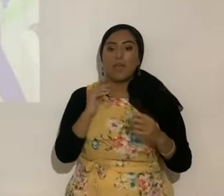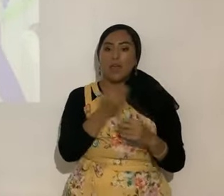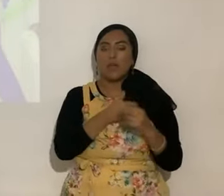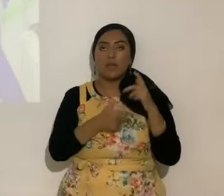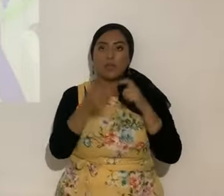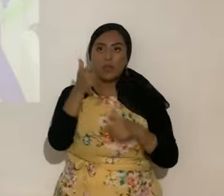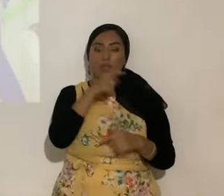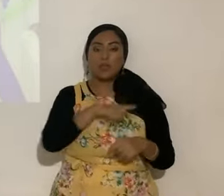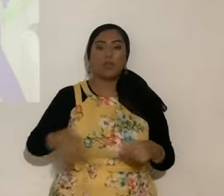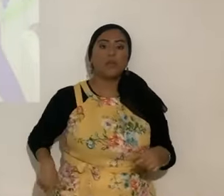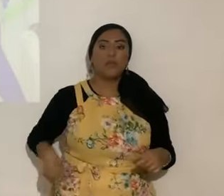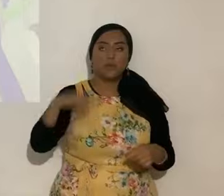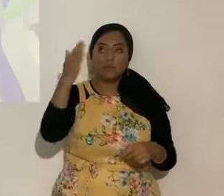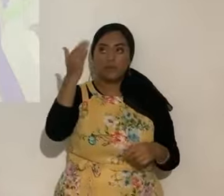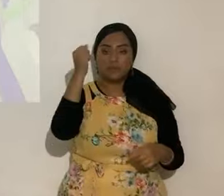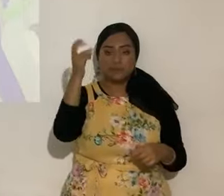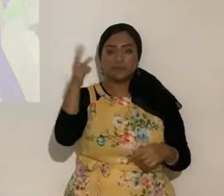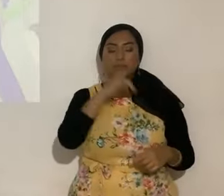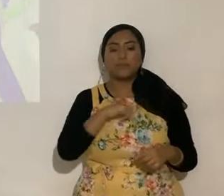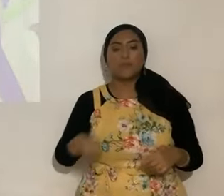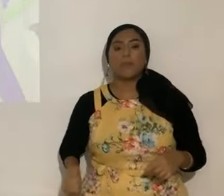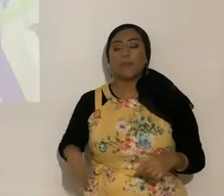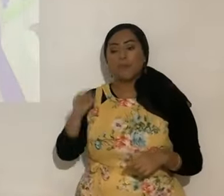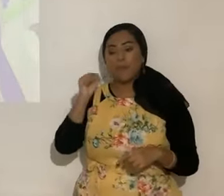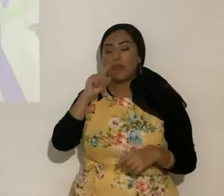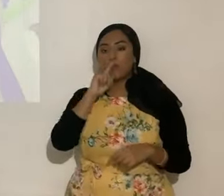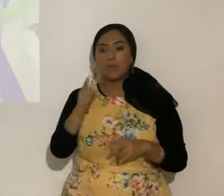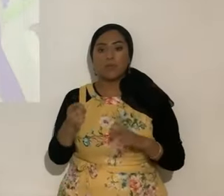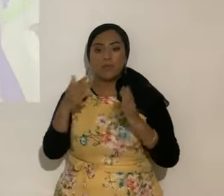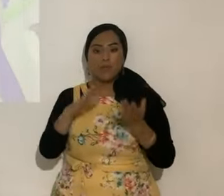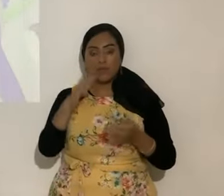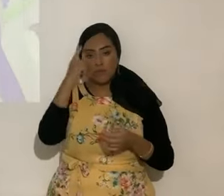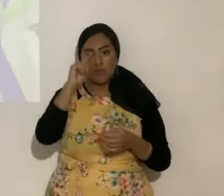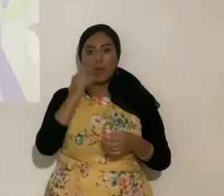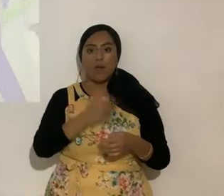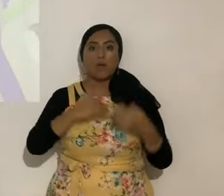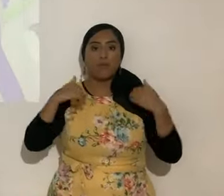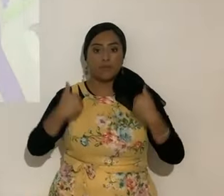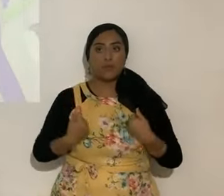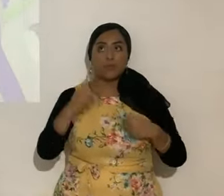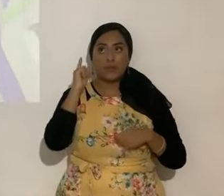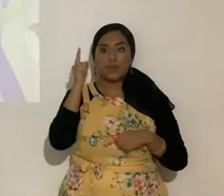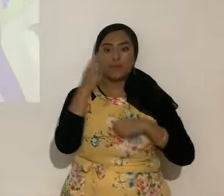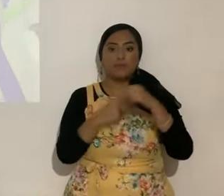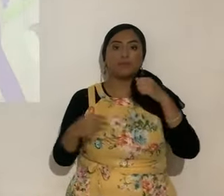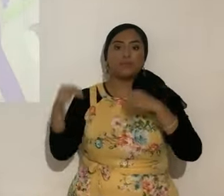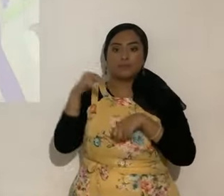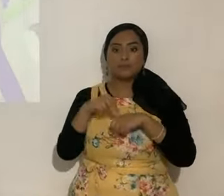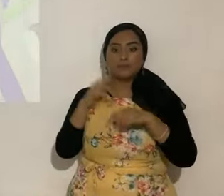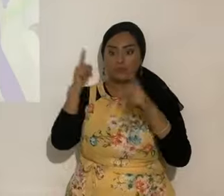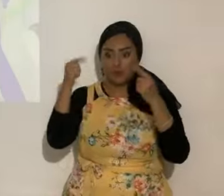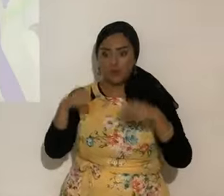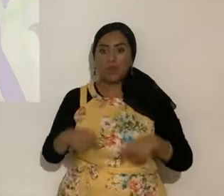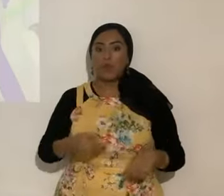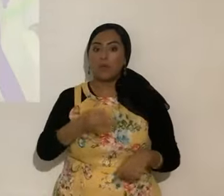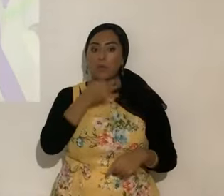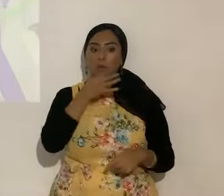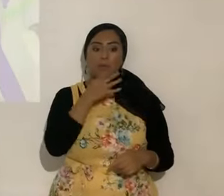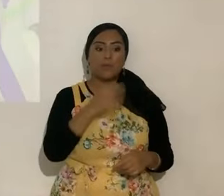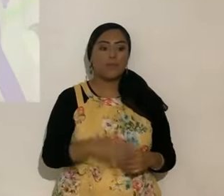gran Adón, Yahshua Mashiach, ciertamente murió por nuestra culpa. Pero resucitó. Recuerden, él vive y viene pronto.